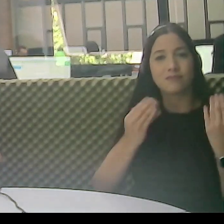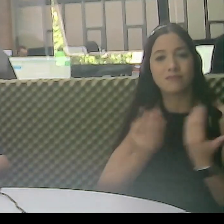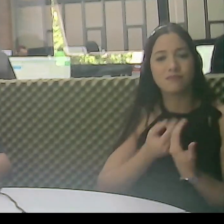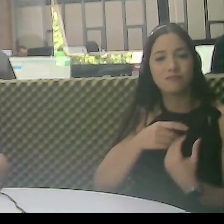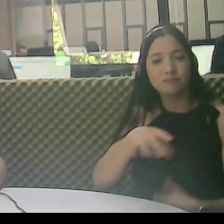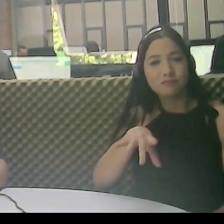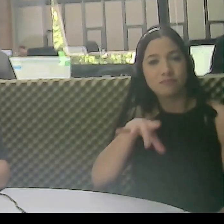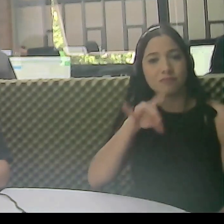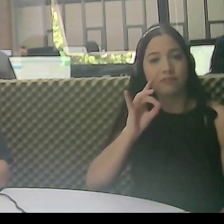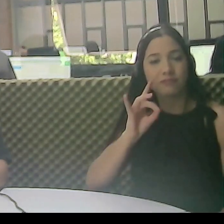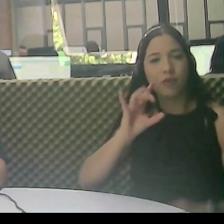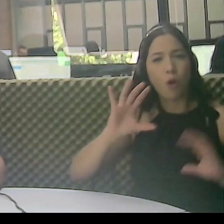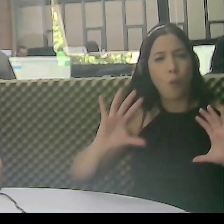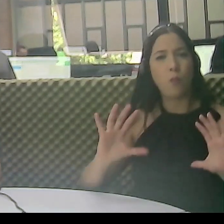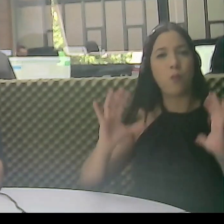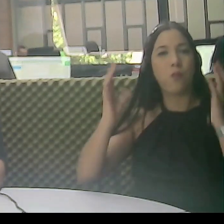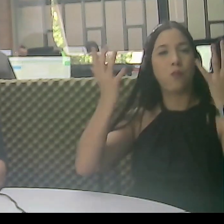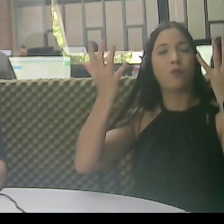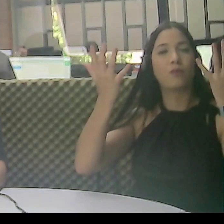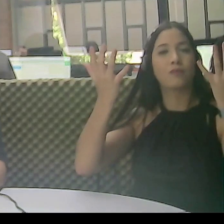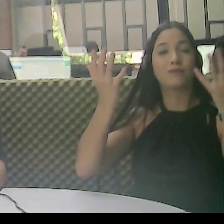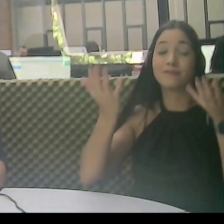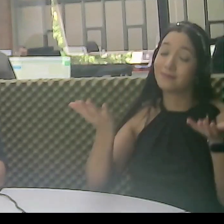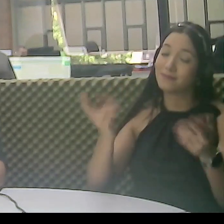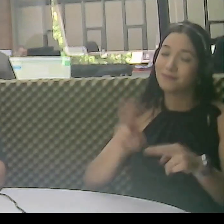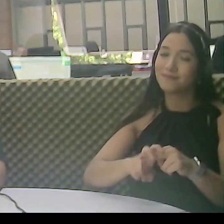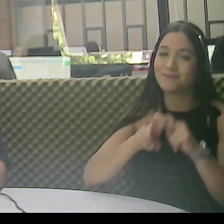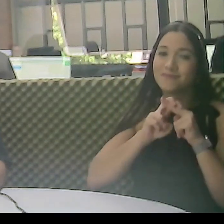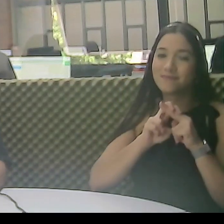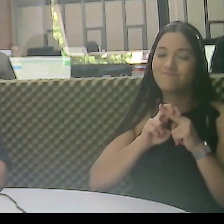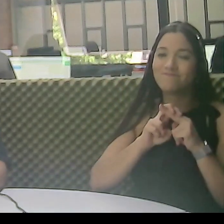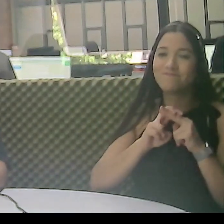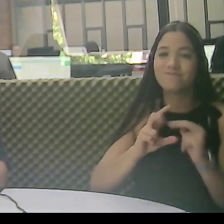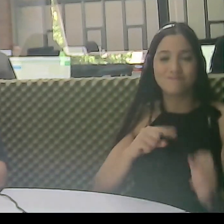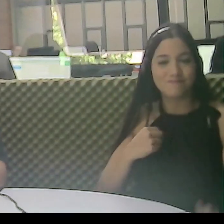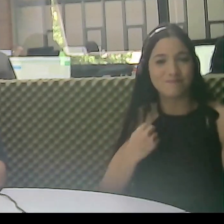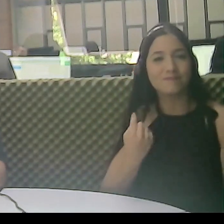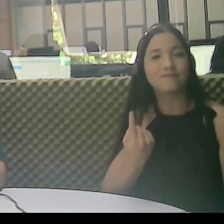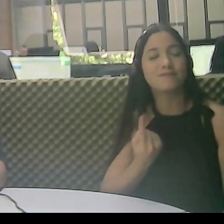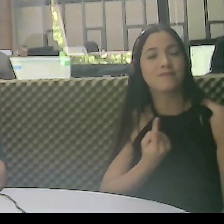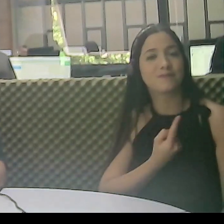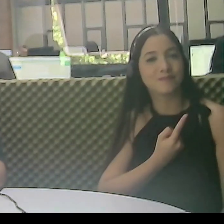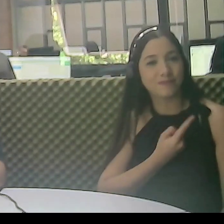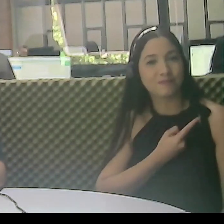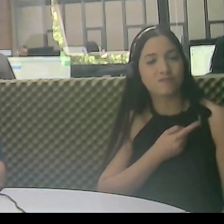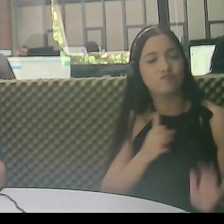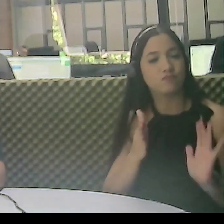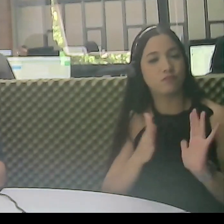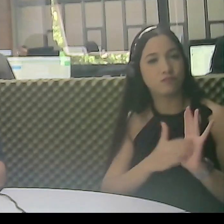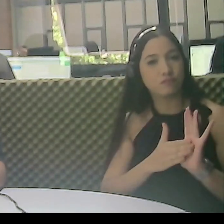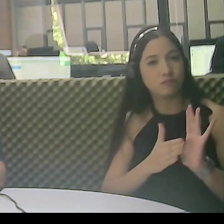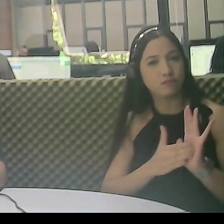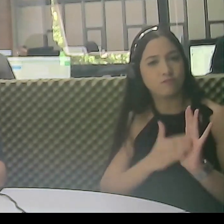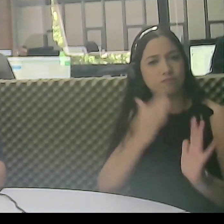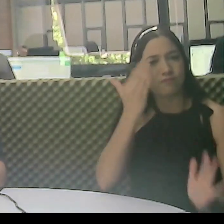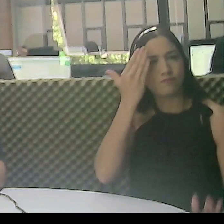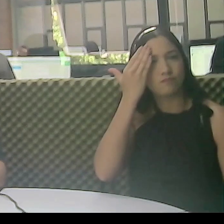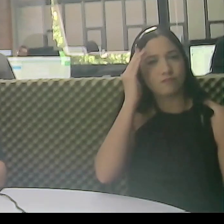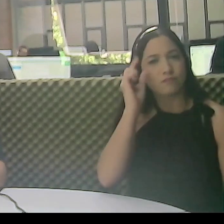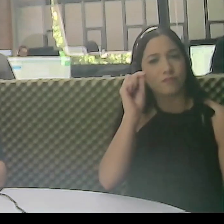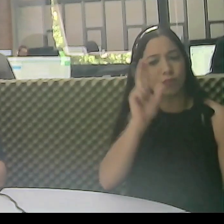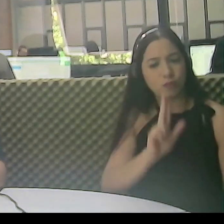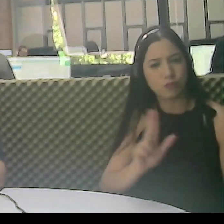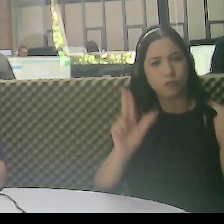para a realização de grandes eventos. Desta forma a gente fez a proposta, entende que Uberlândia